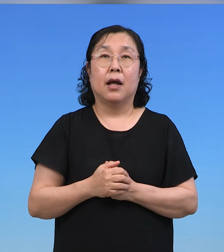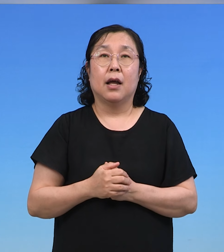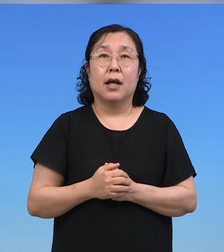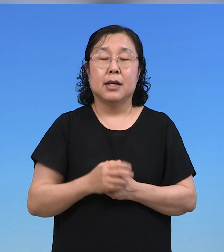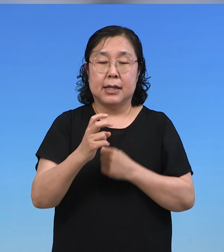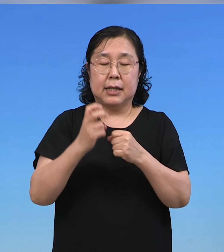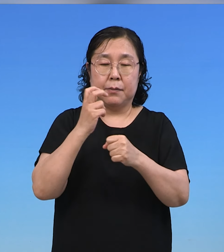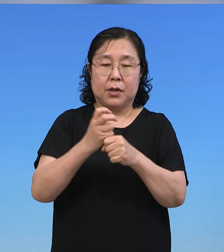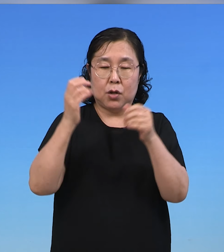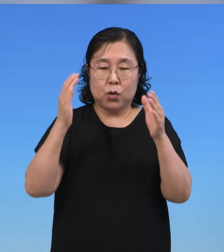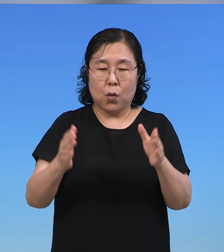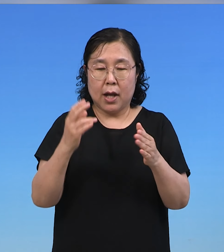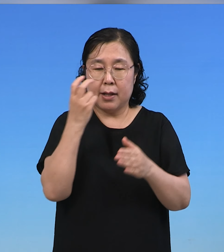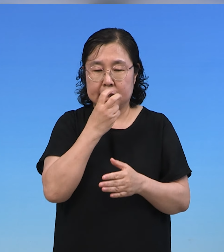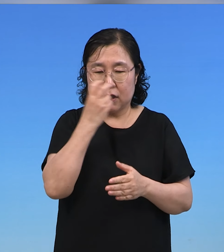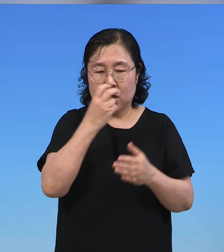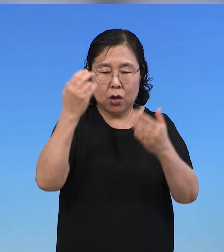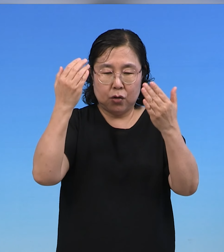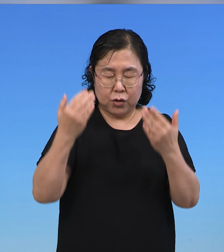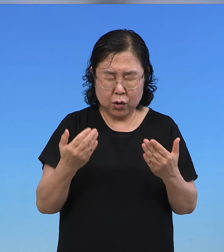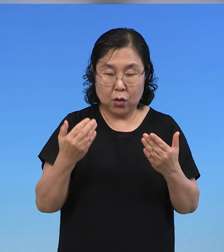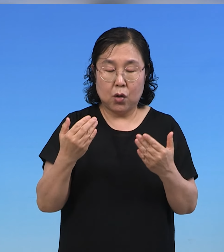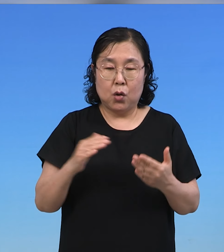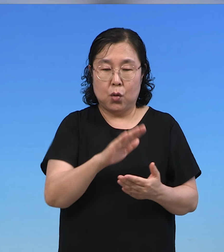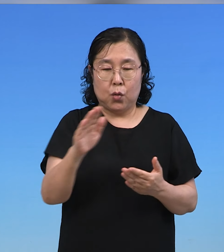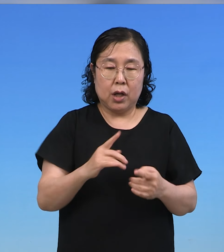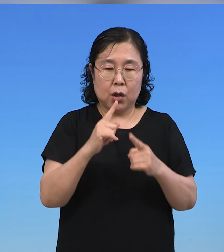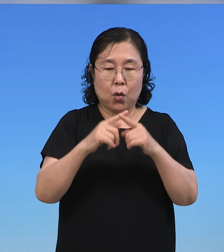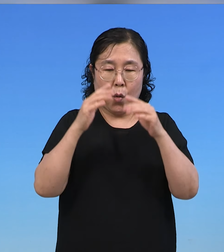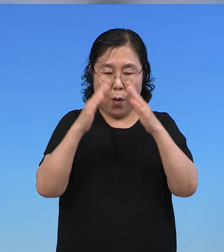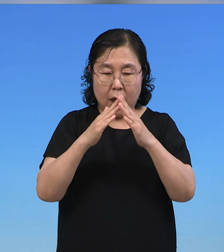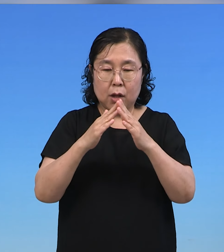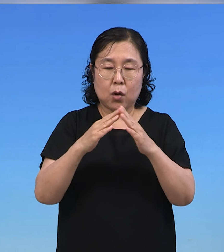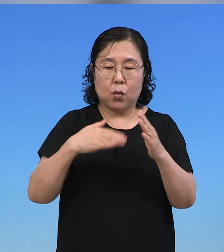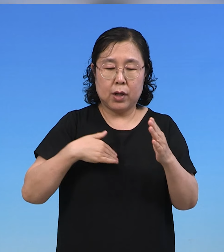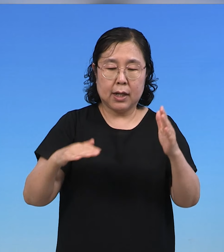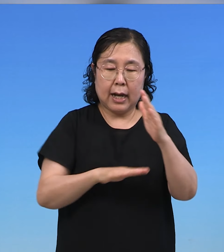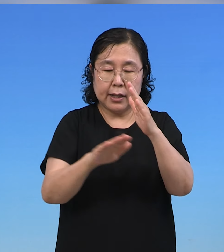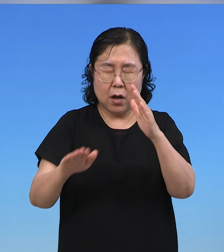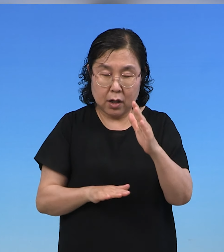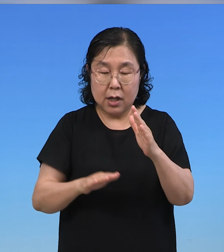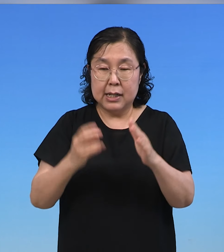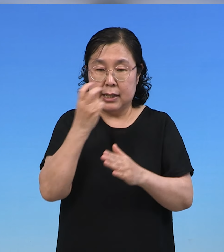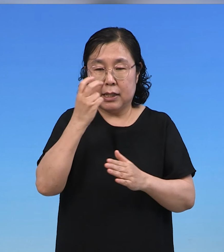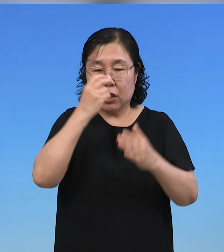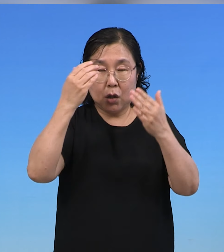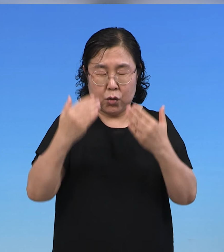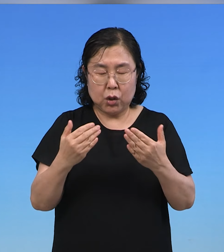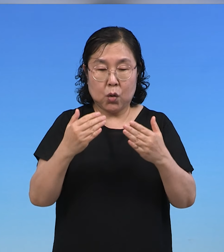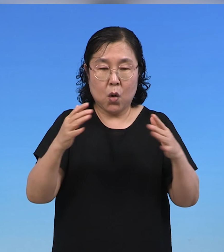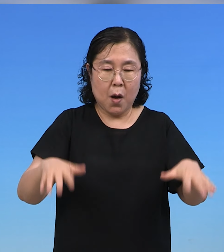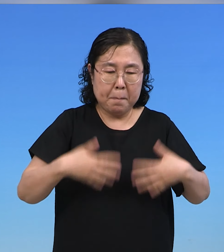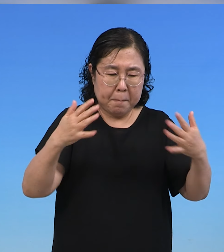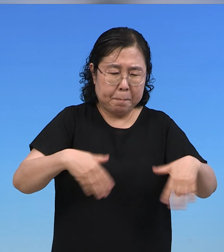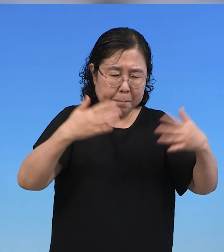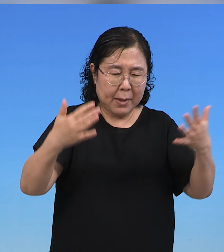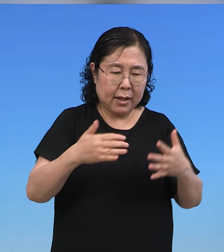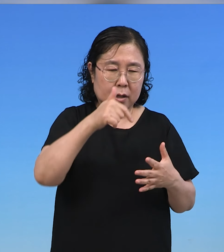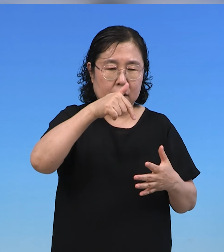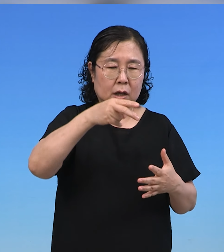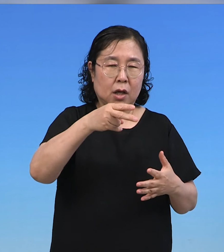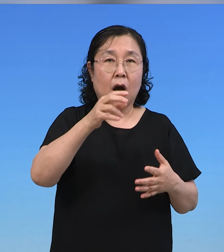보호하신 그 하나님, 이 교회를 지켜주시고 우리 가정을 지켜 보호해 주시고, 하나님 바람에 나는 겨와 같은 인생이